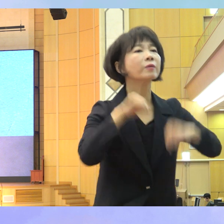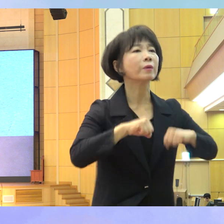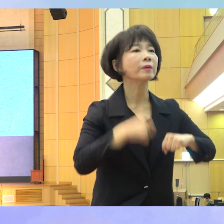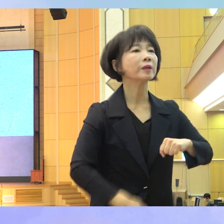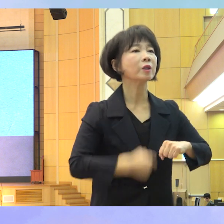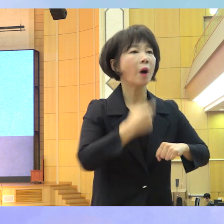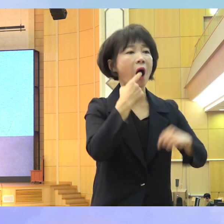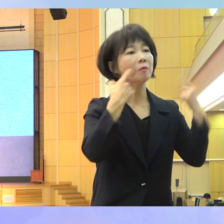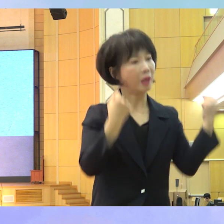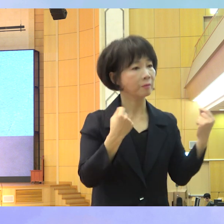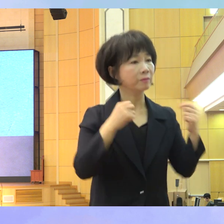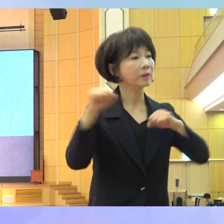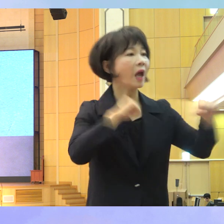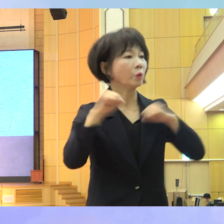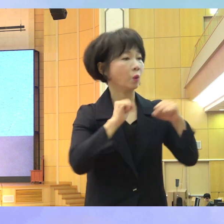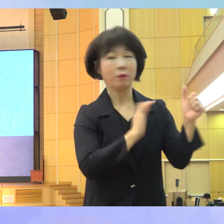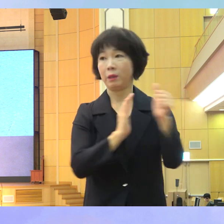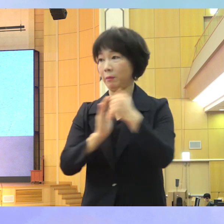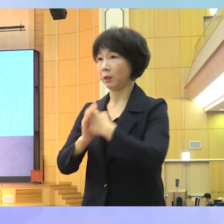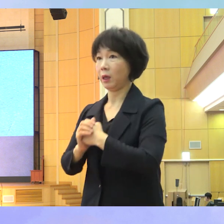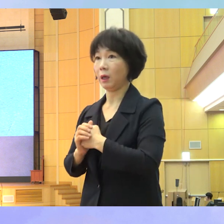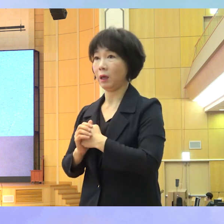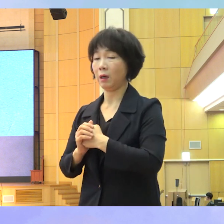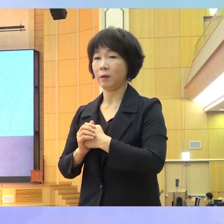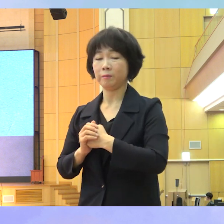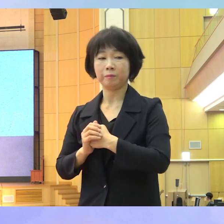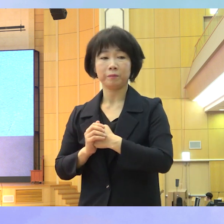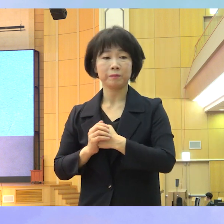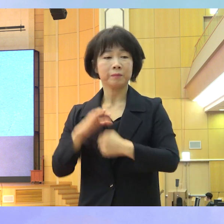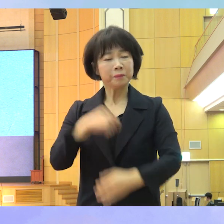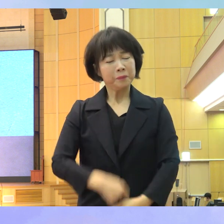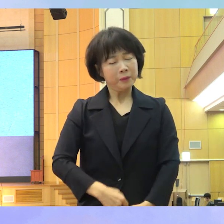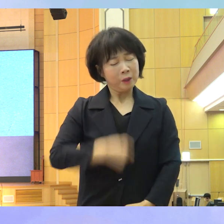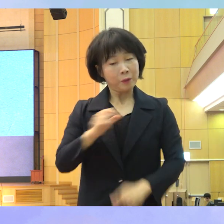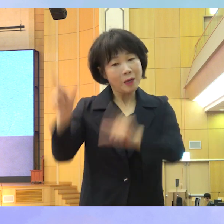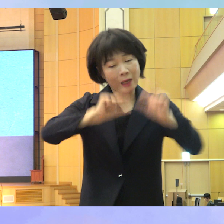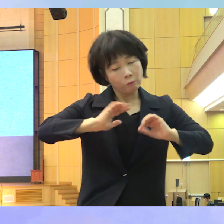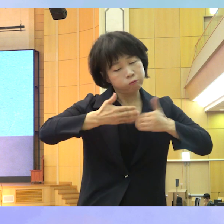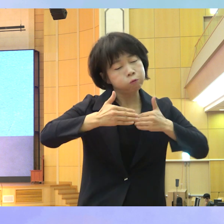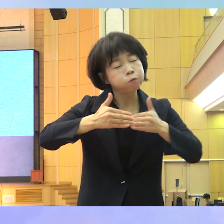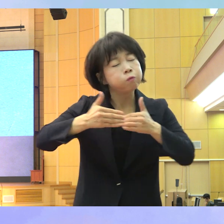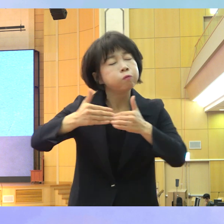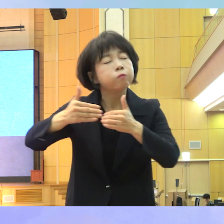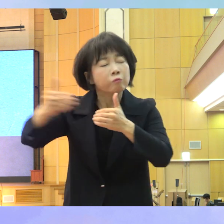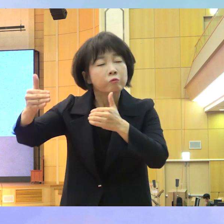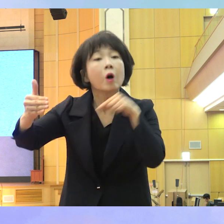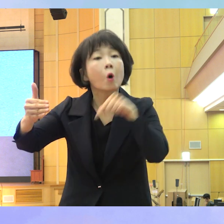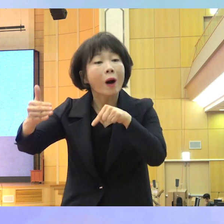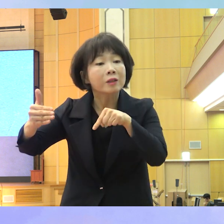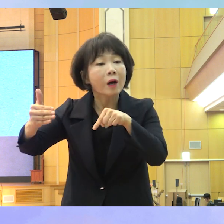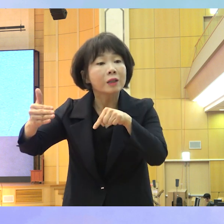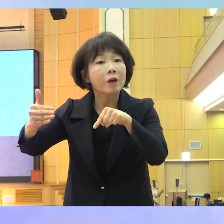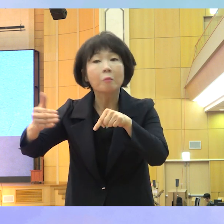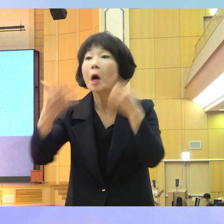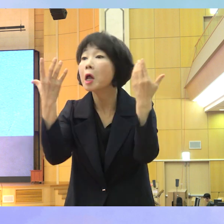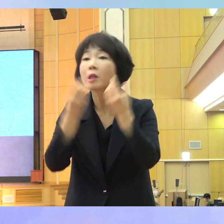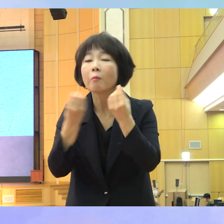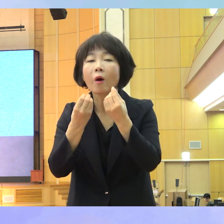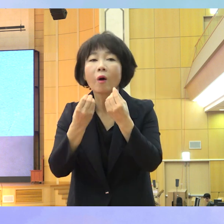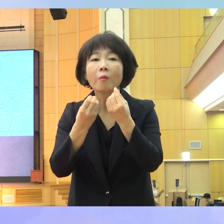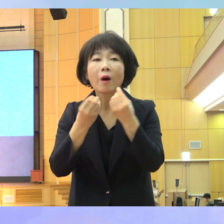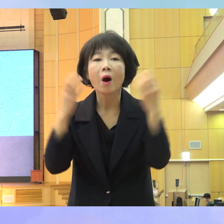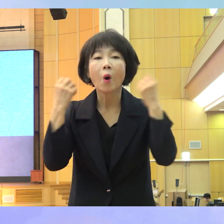성경은요, 그 성화의 과정, 의롭게 살아가는 과정을 갖다가 옷을 입는다고 표현을